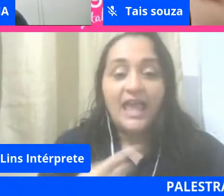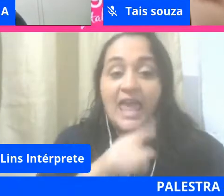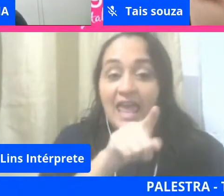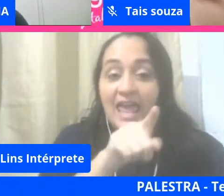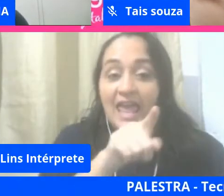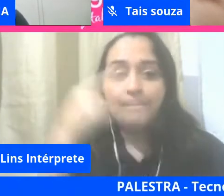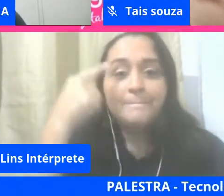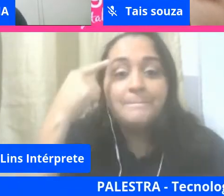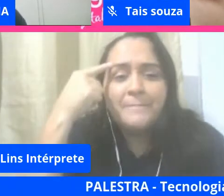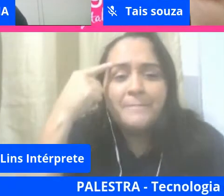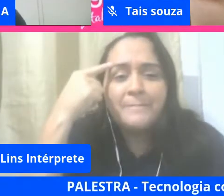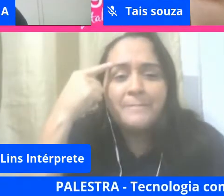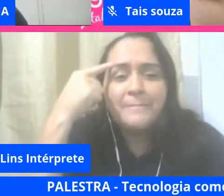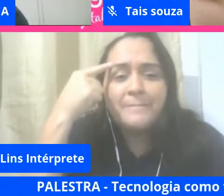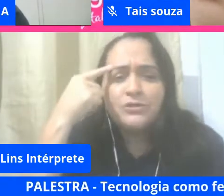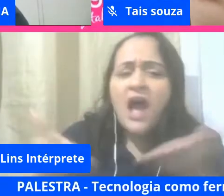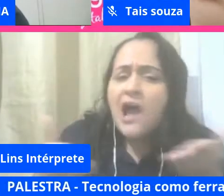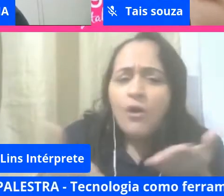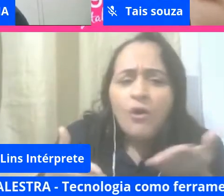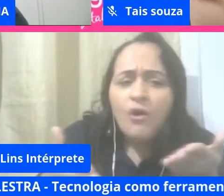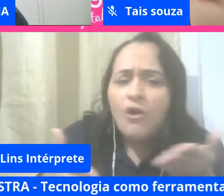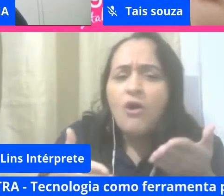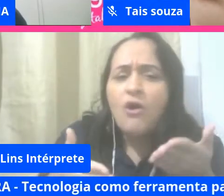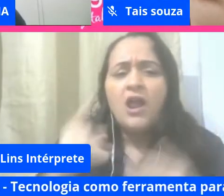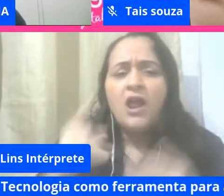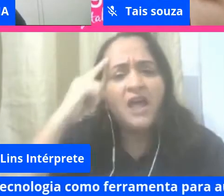André também, acho que houve aqui.